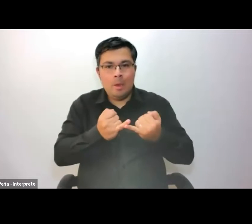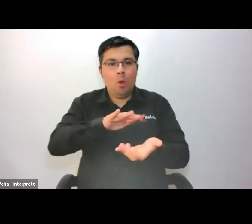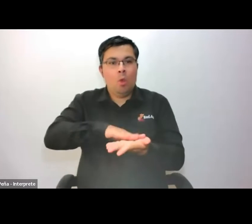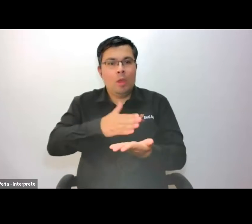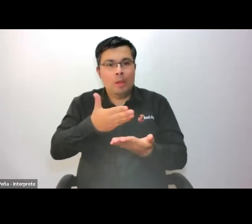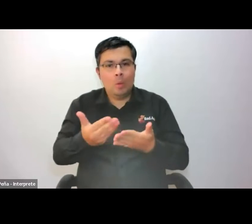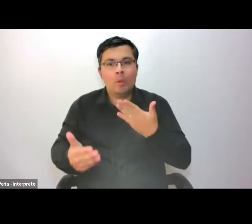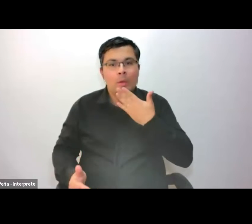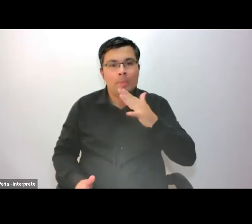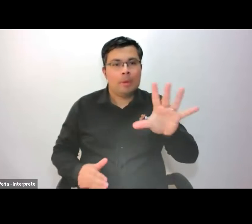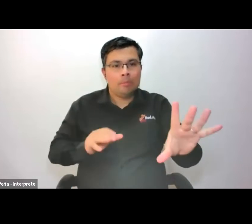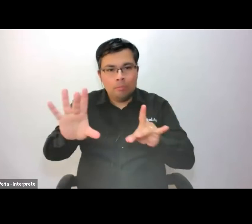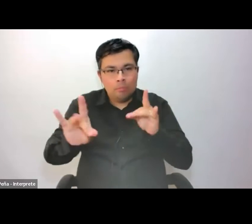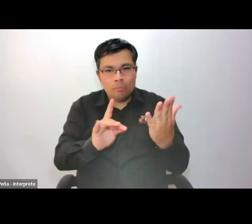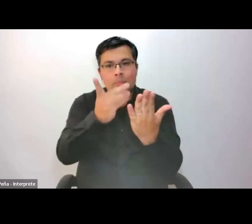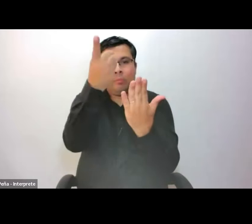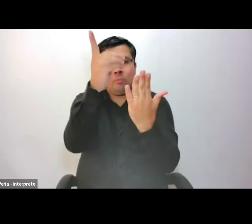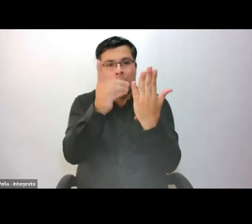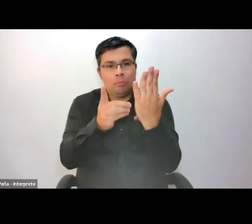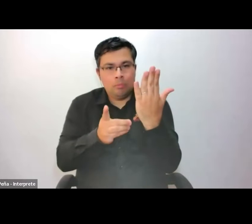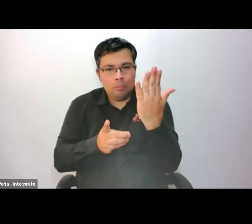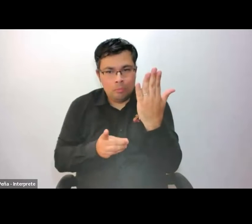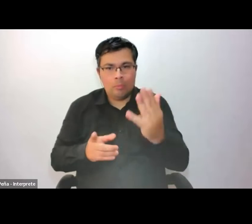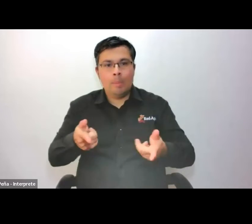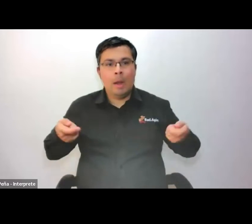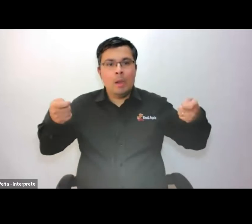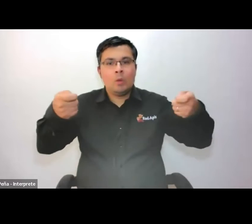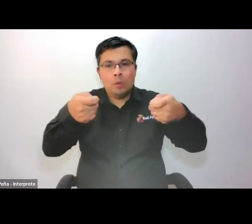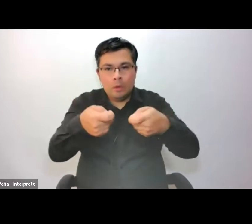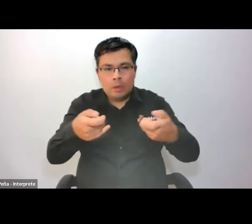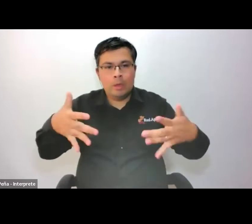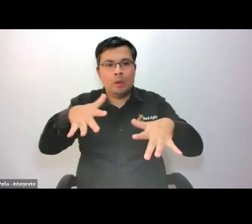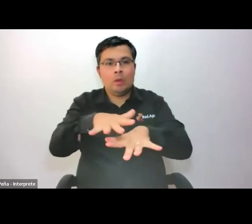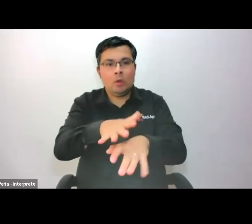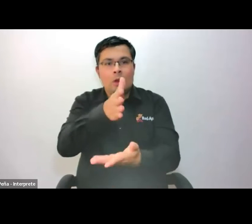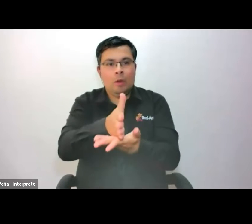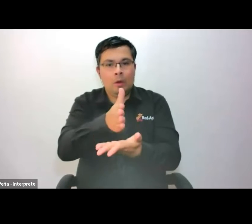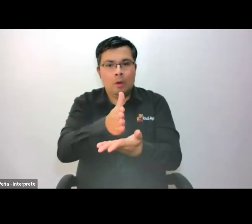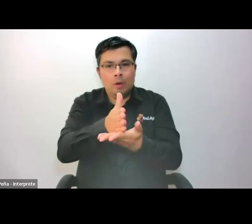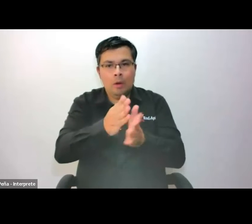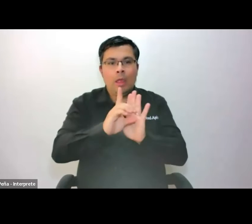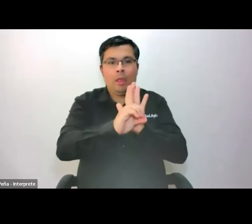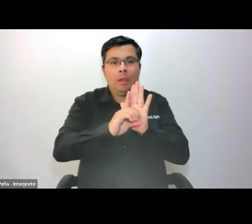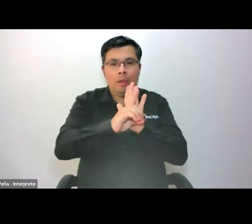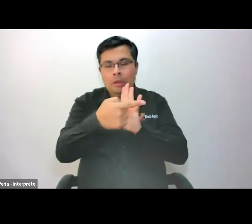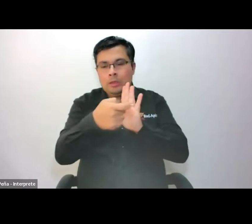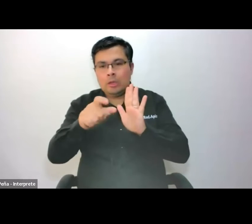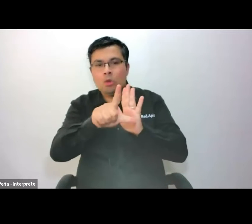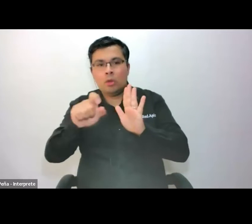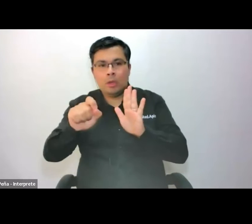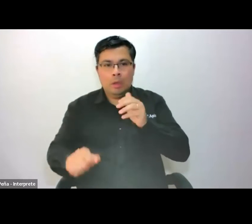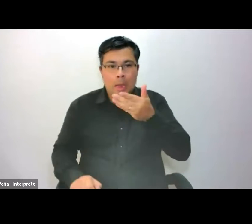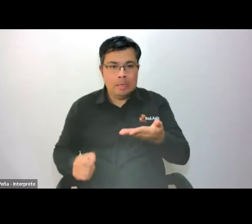diagnósticos para la subvención por programa de integración escolar, el decreto 170. Y hasta ahí estamos súper bien y no tenemos